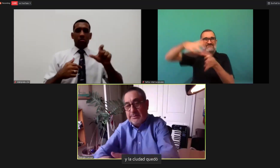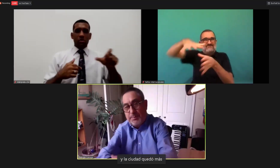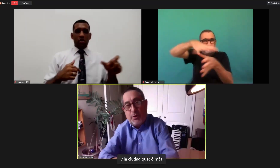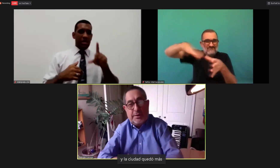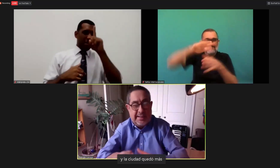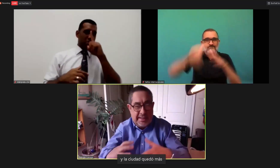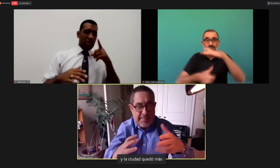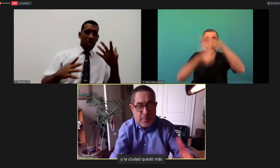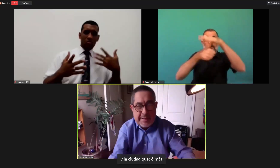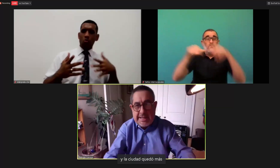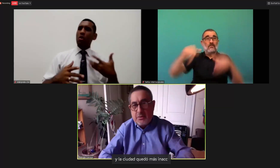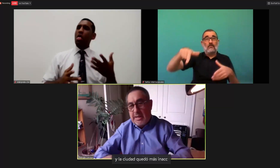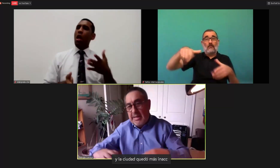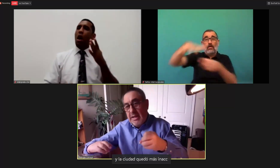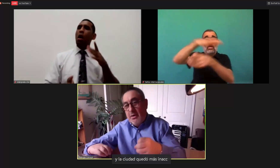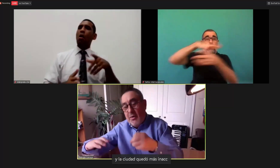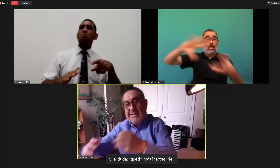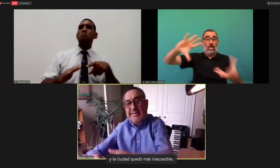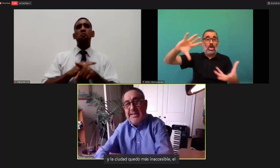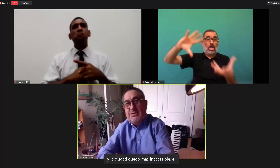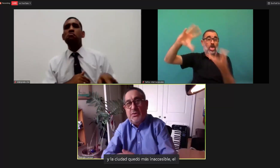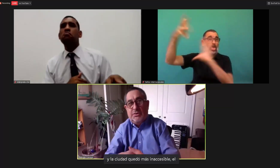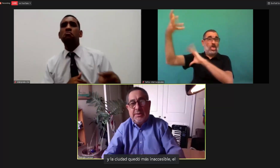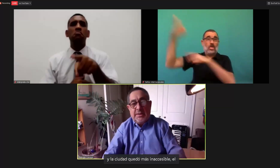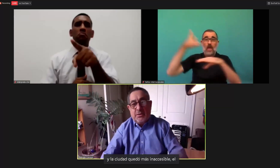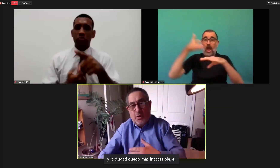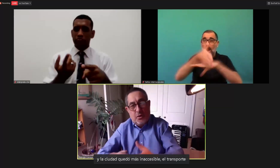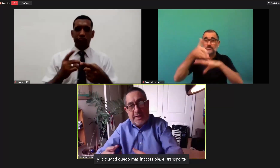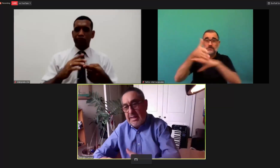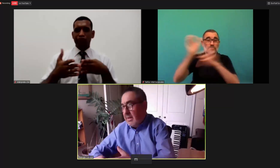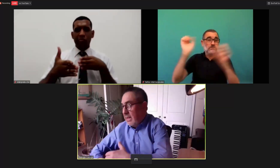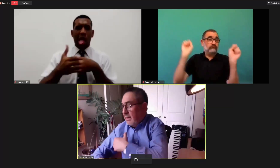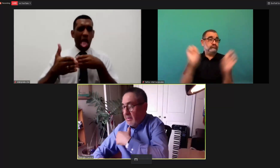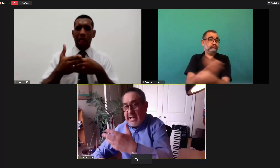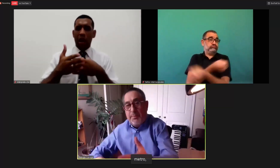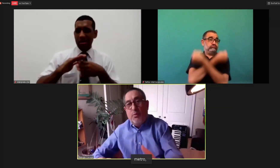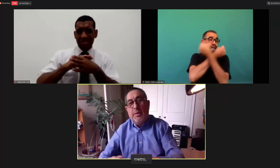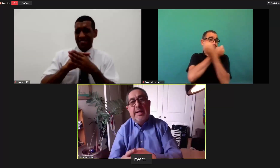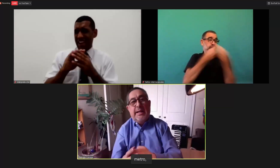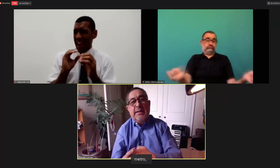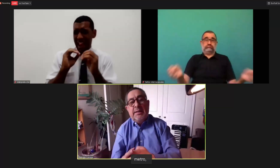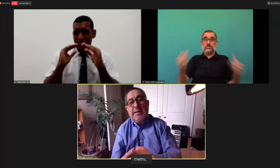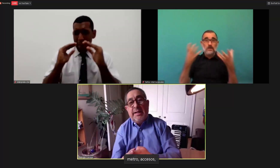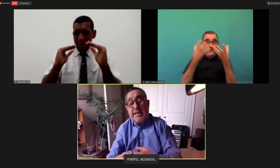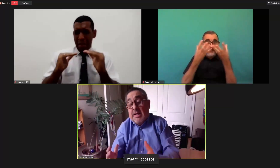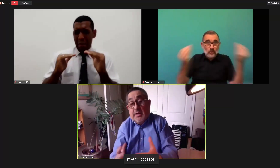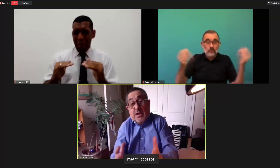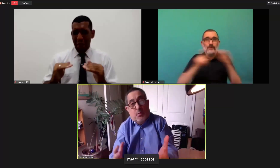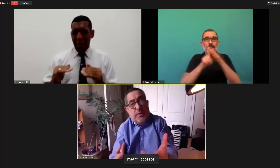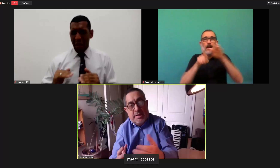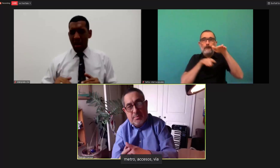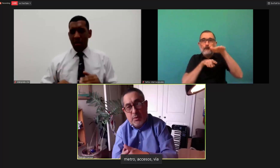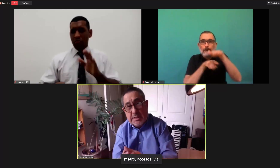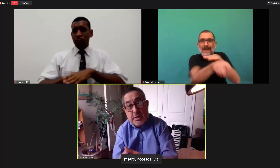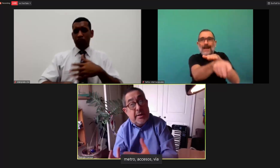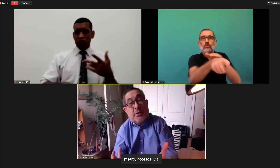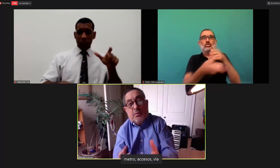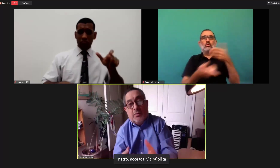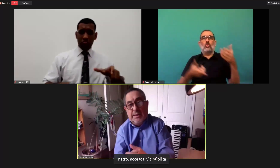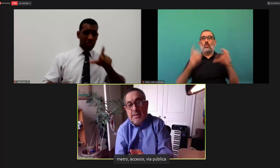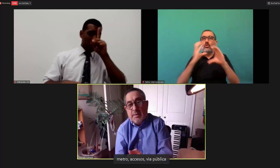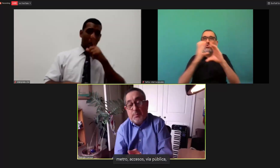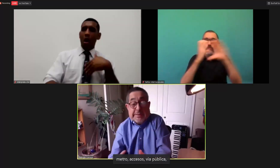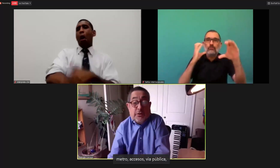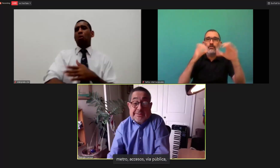El transporte, el mismo metro, los accesos, todo lo que es la vía pública, quedó muy